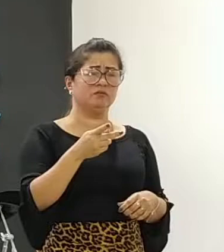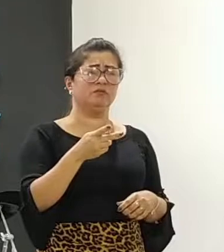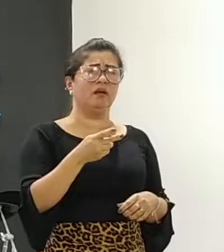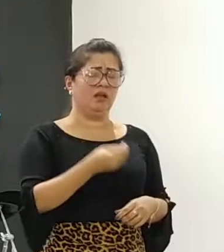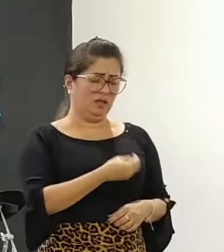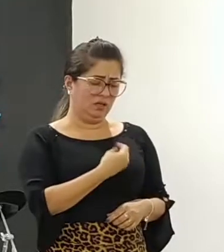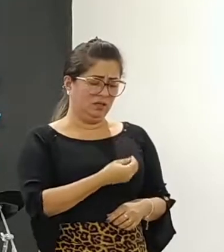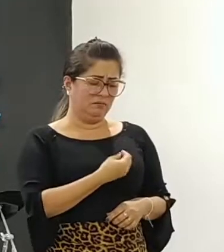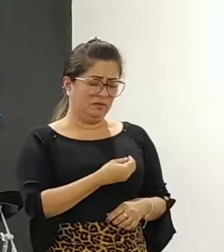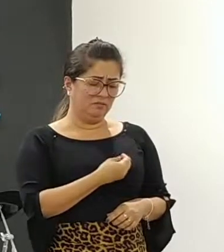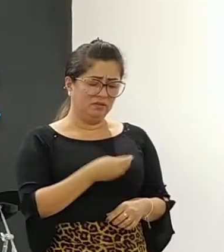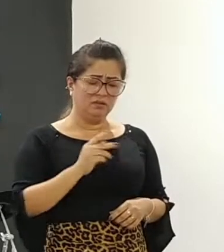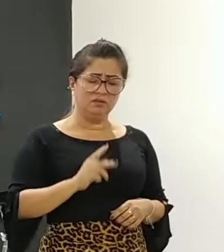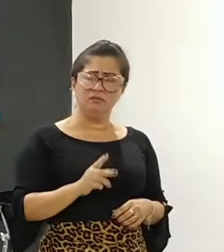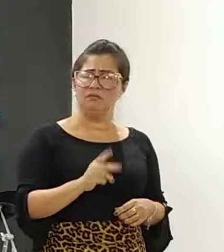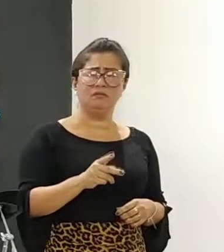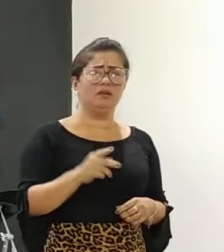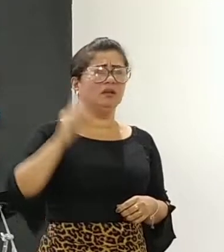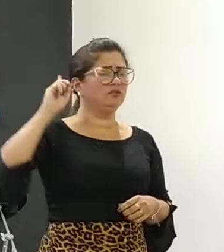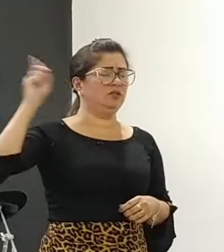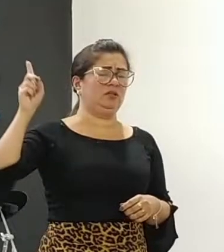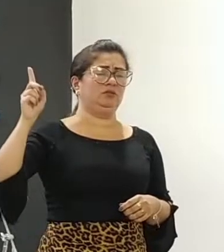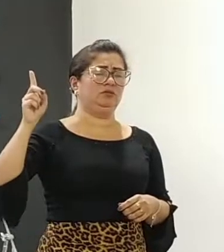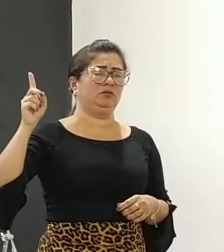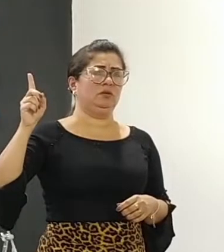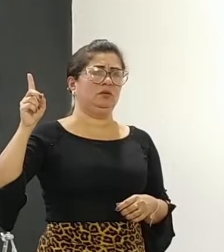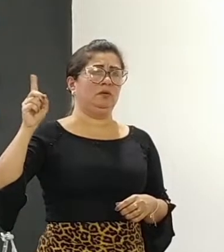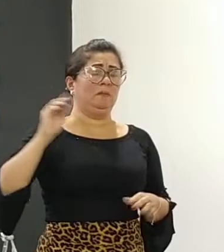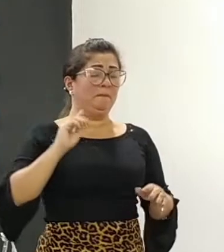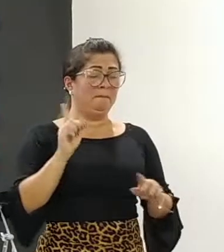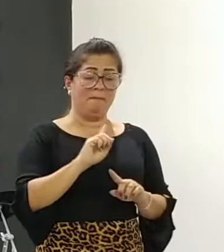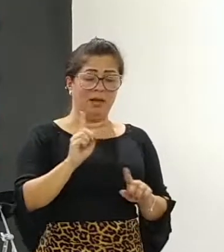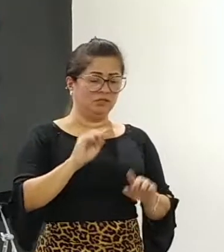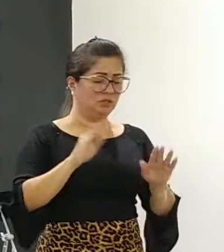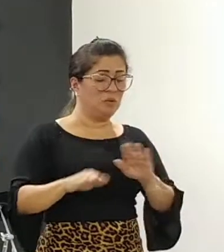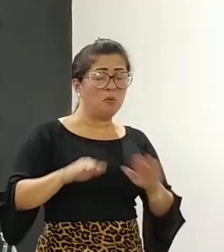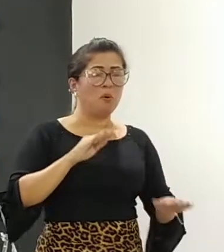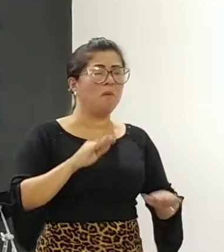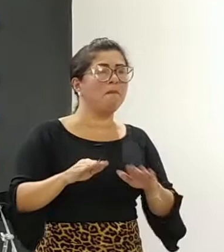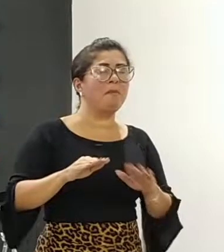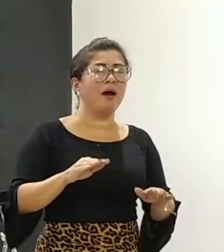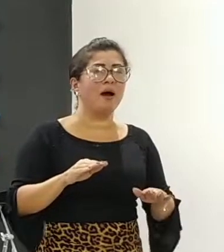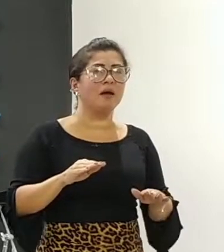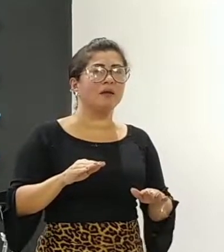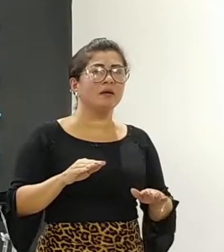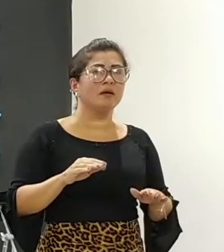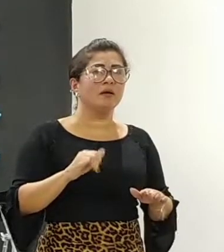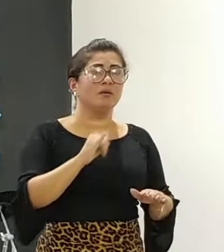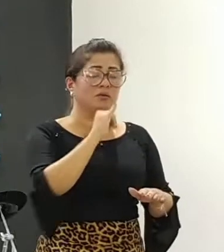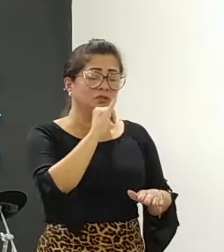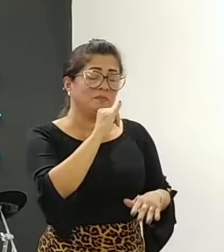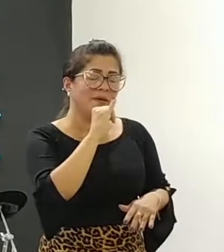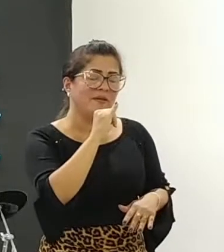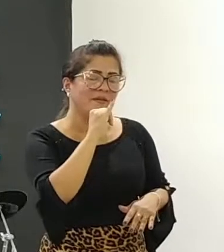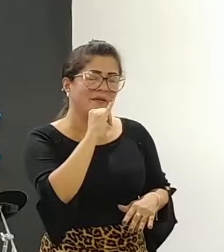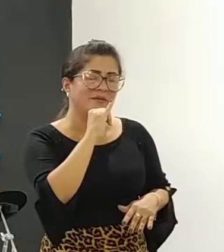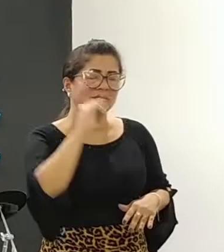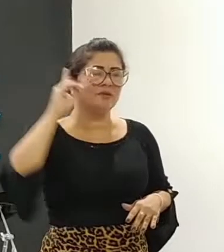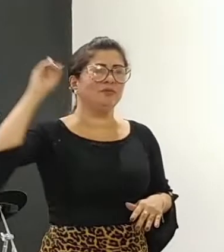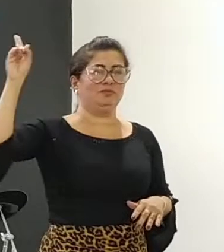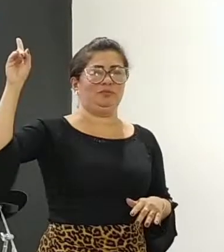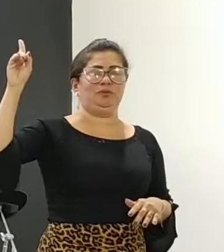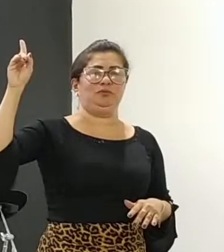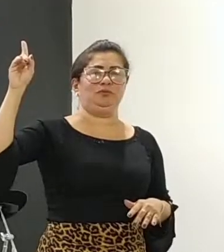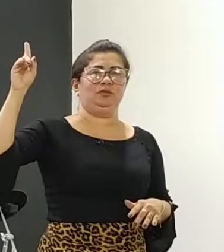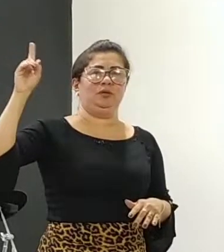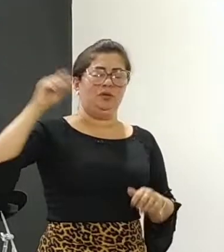para você, que não vai se comparar quando você tiver uma experiência com Deus, porque